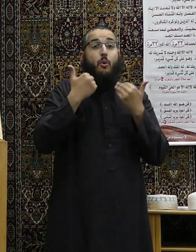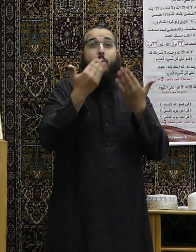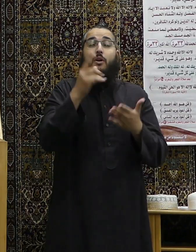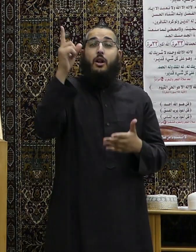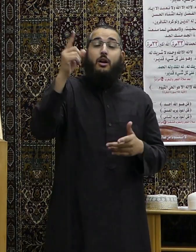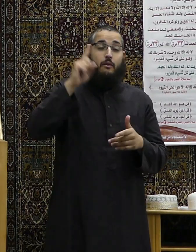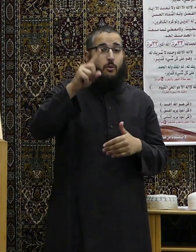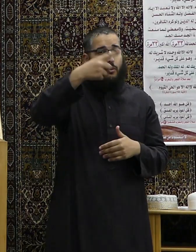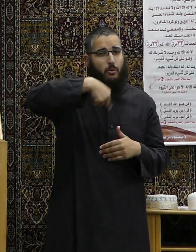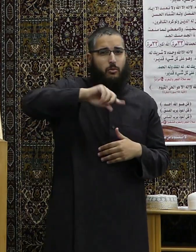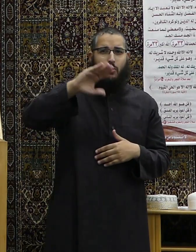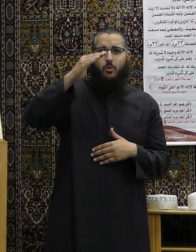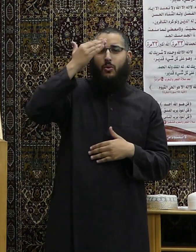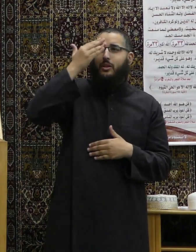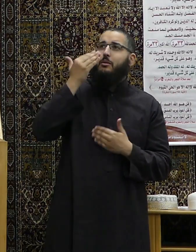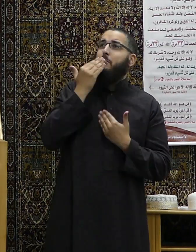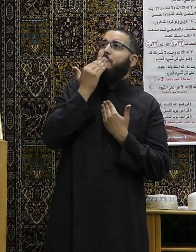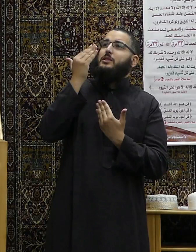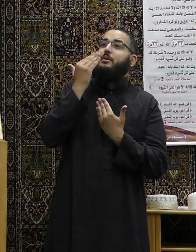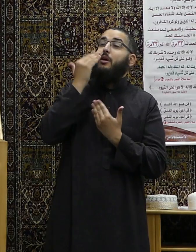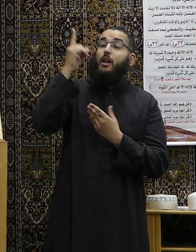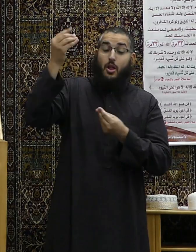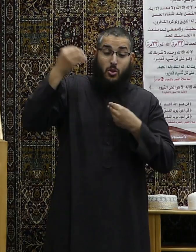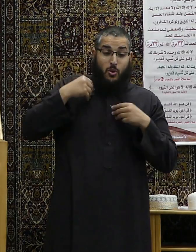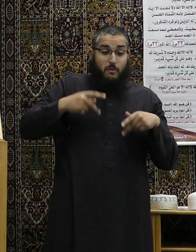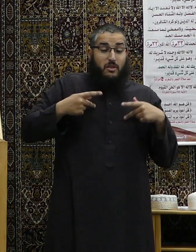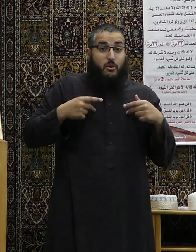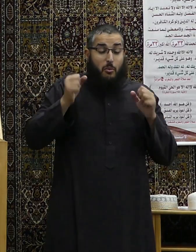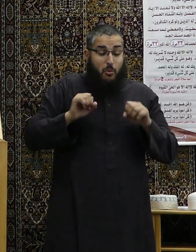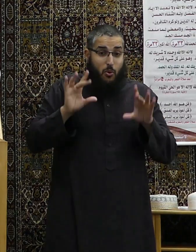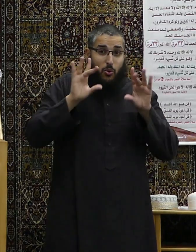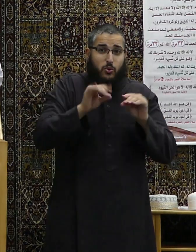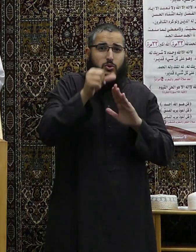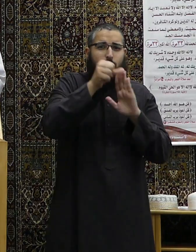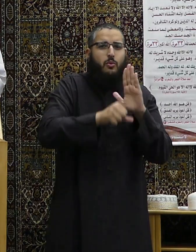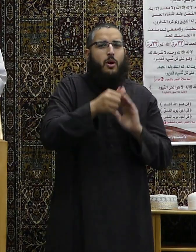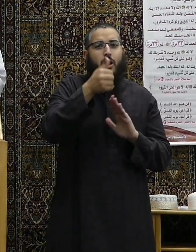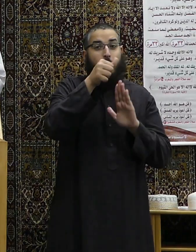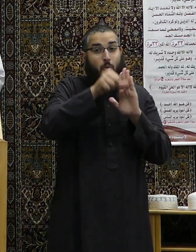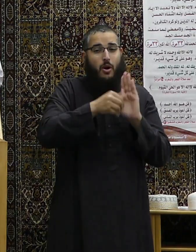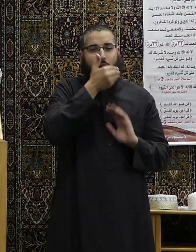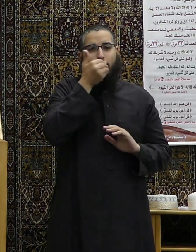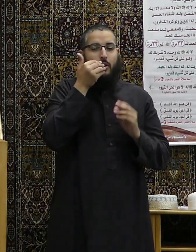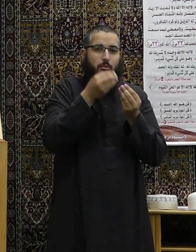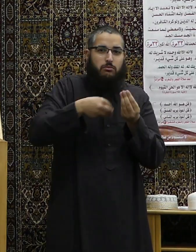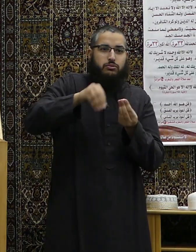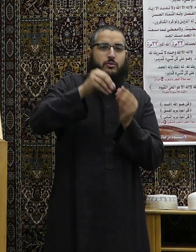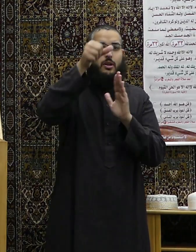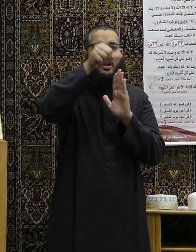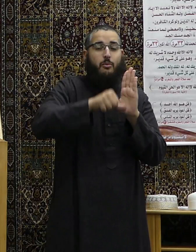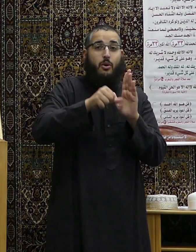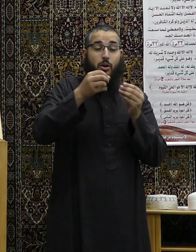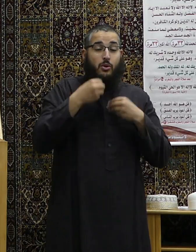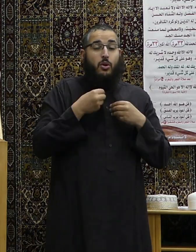de remercier Allah subhanahu wa ta'ala de nous avoir accordé la vie et de pouvoir profiter des adorations et de nous exposer